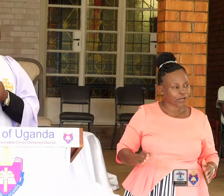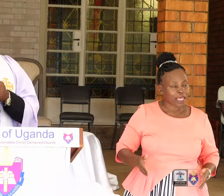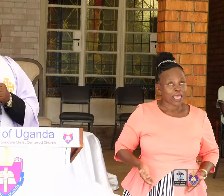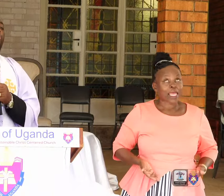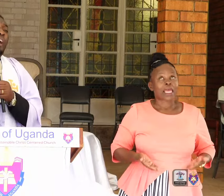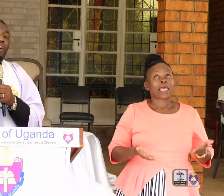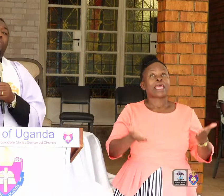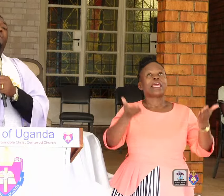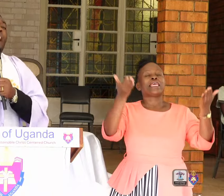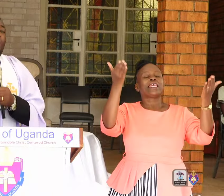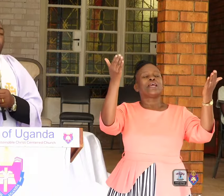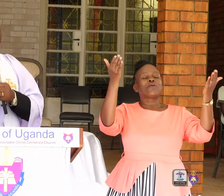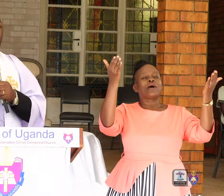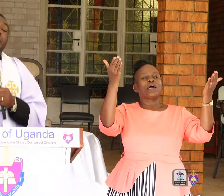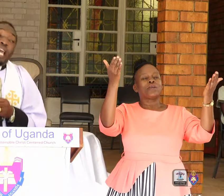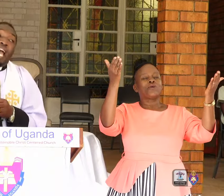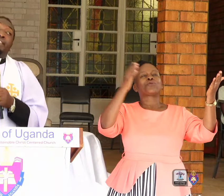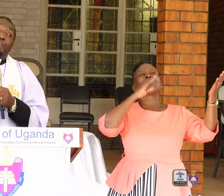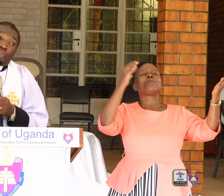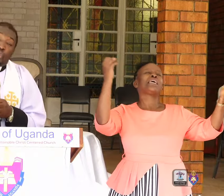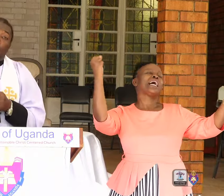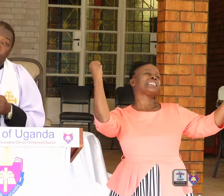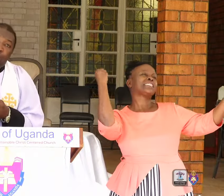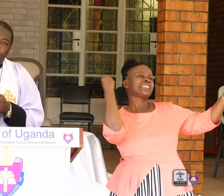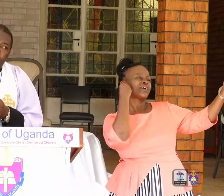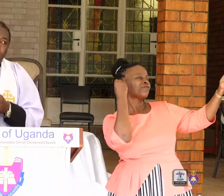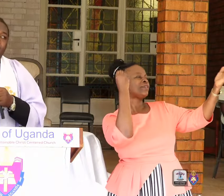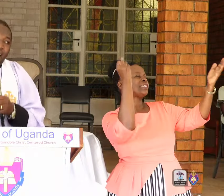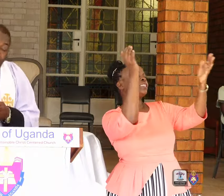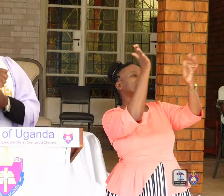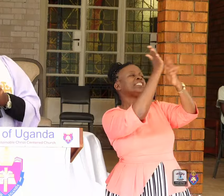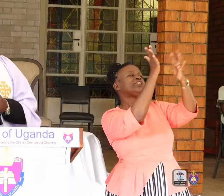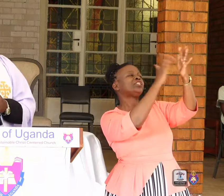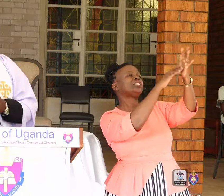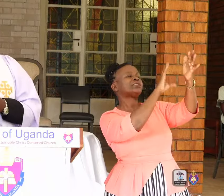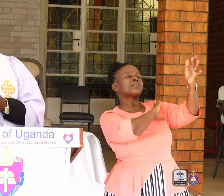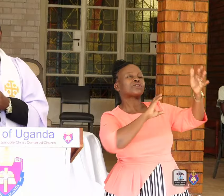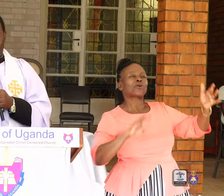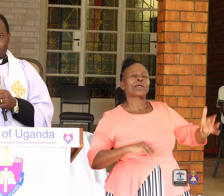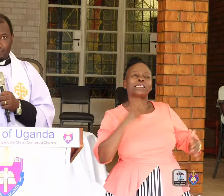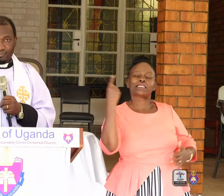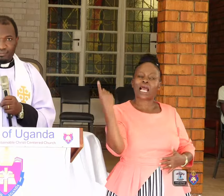eyeewaayo okubeera omutango. Yesu Kristo yekka.